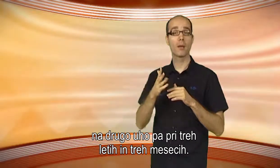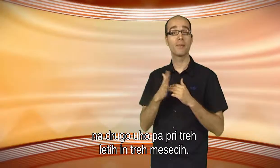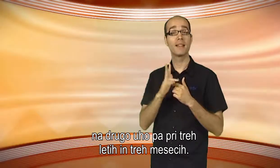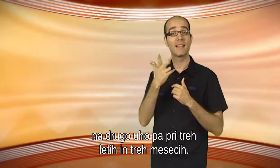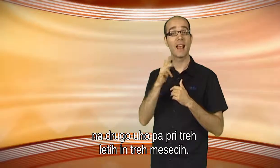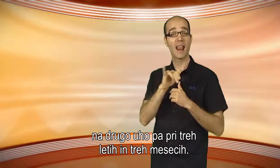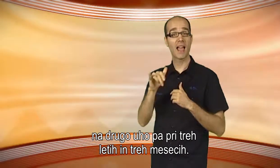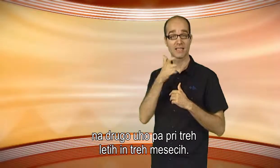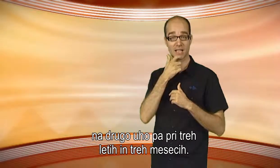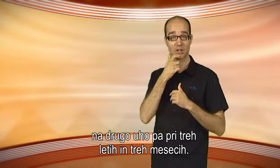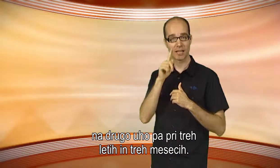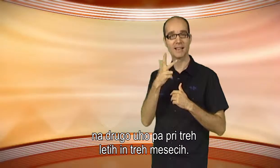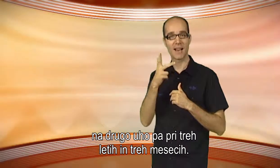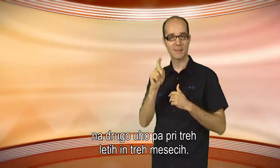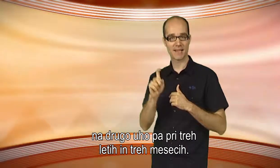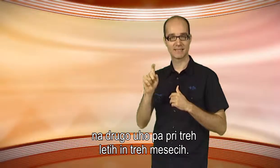mesecih.